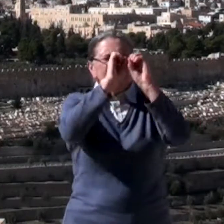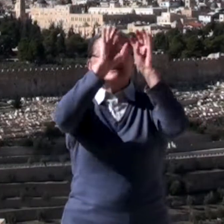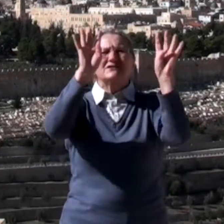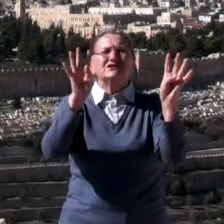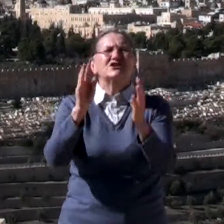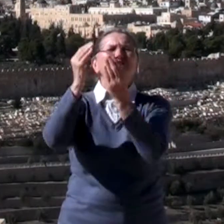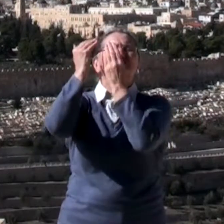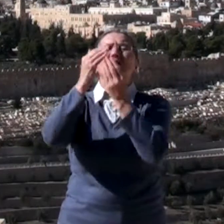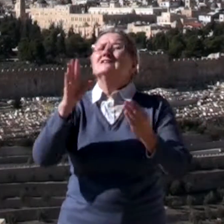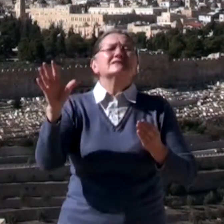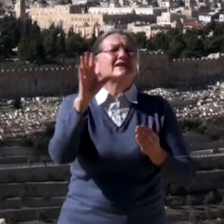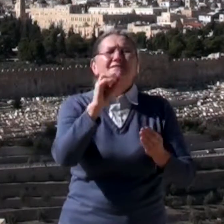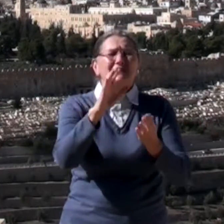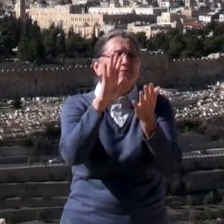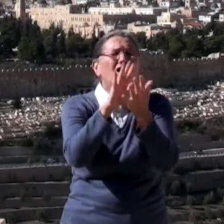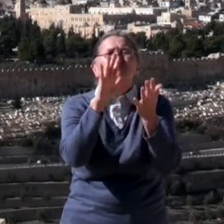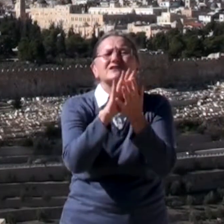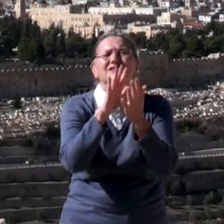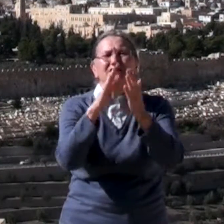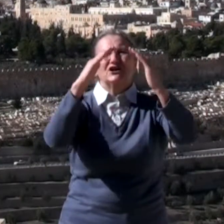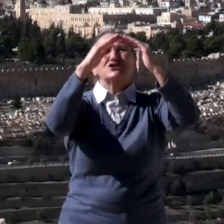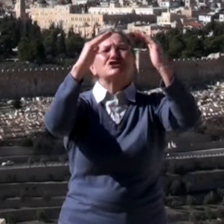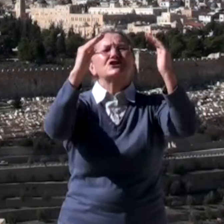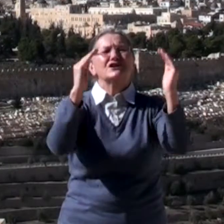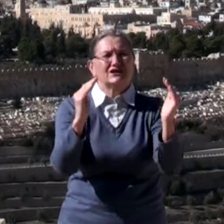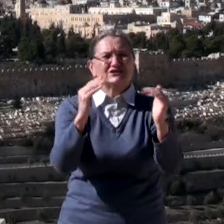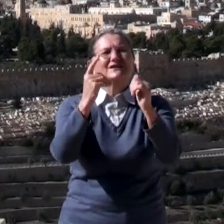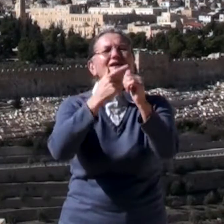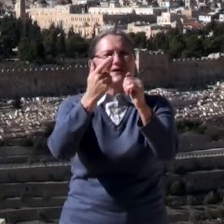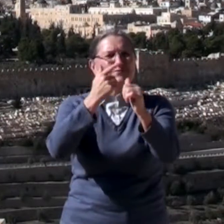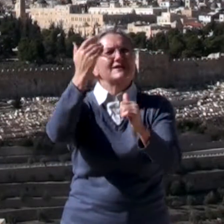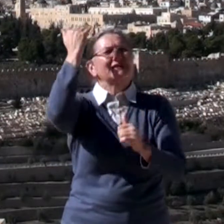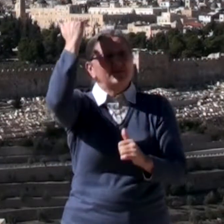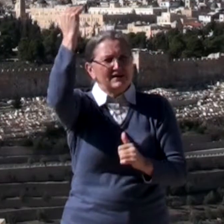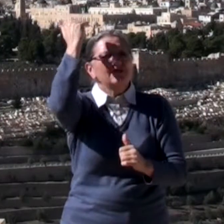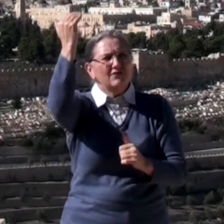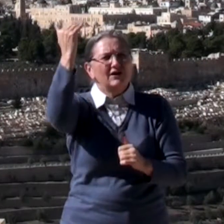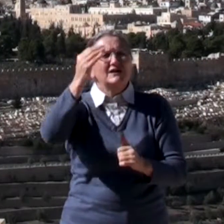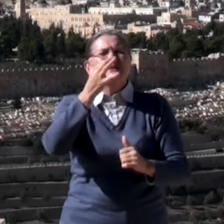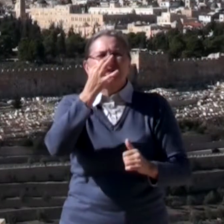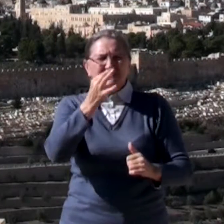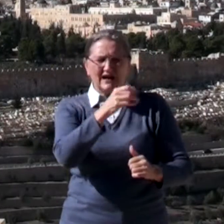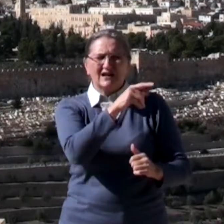Твое, совсем осквернили жилище имени Твоего. Сказали в сердце